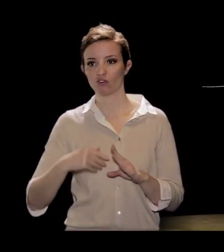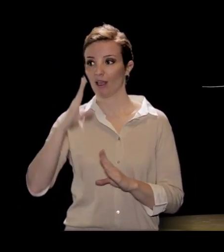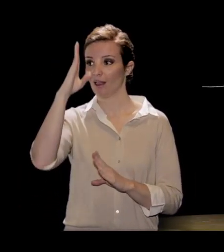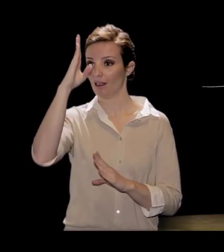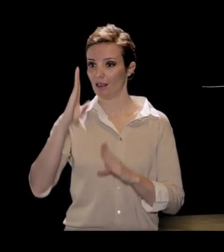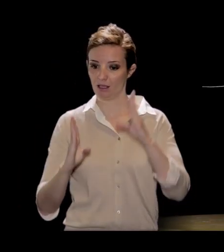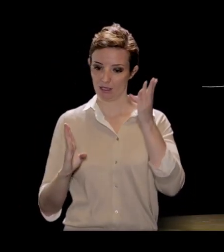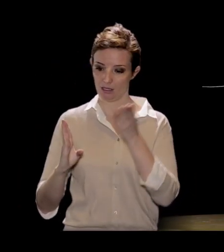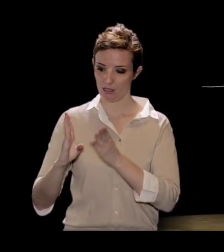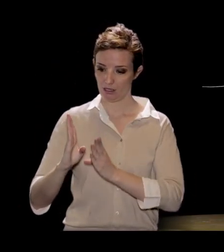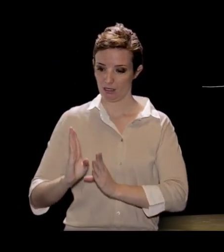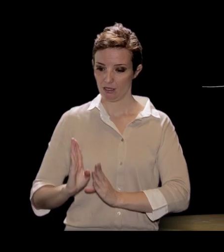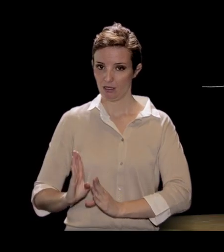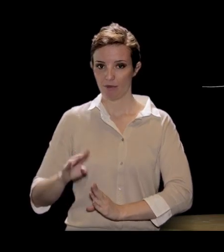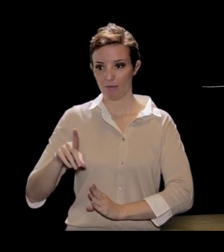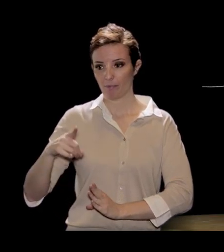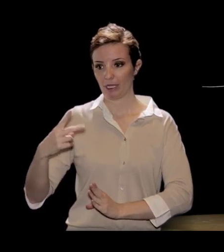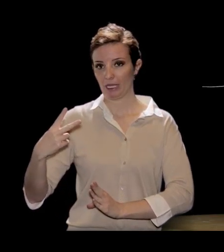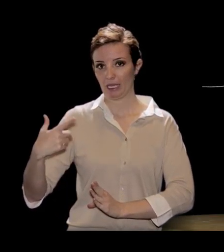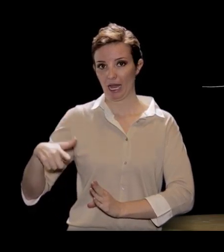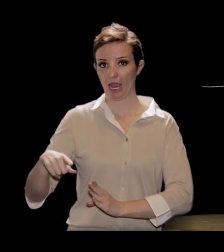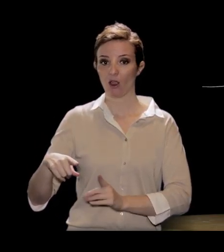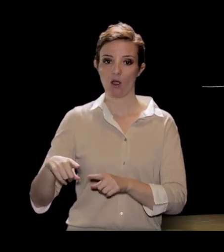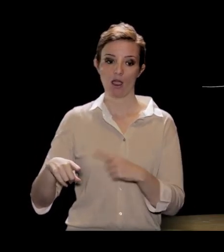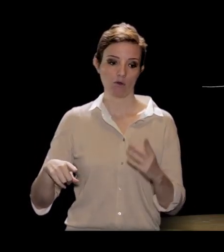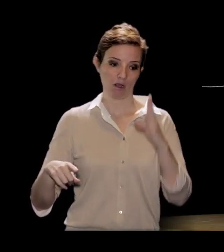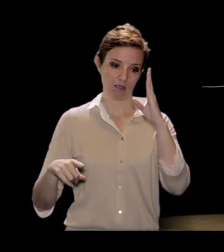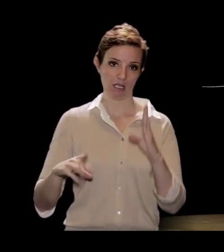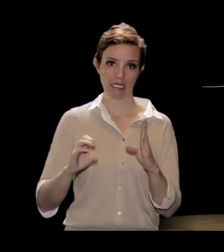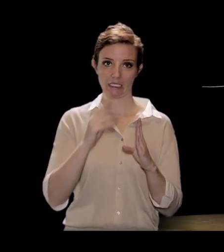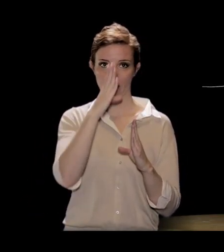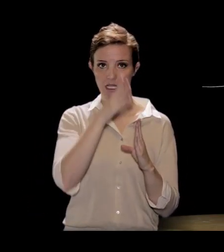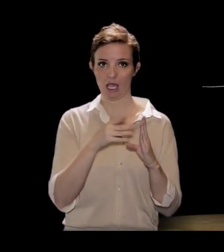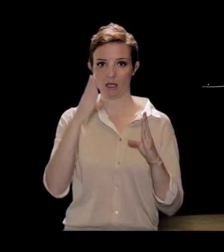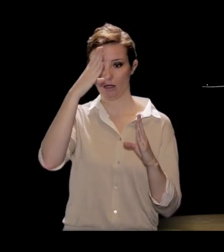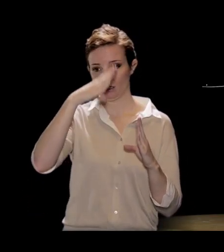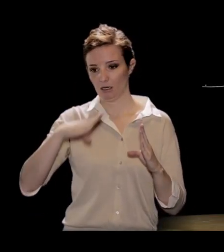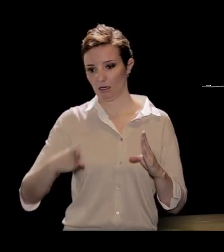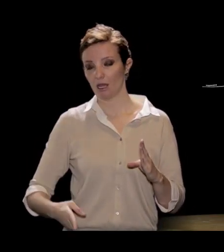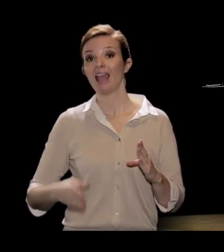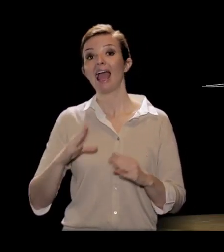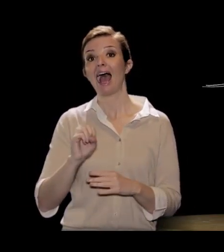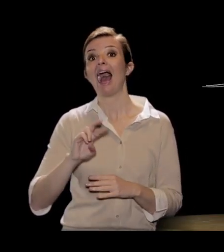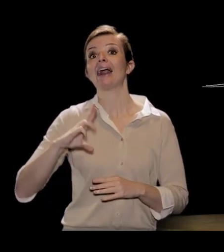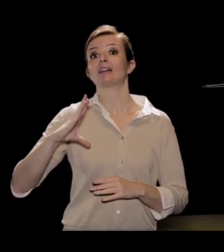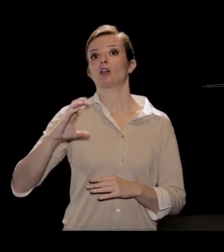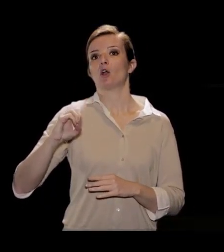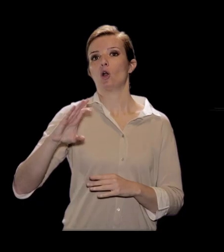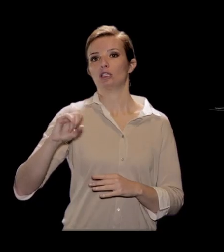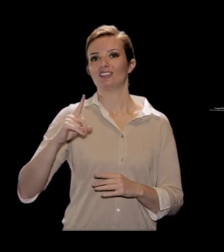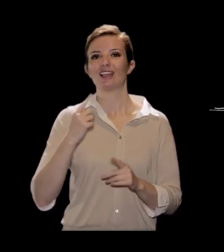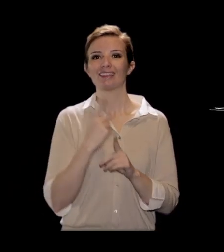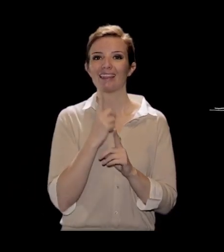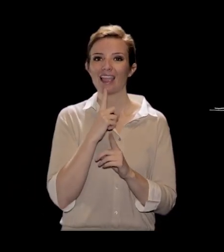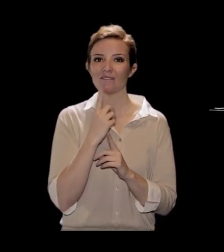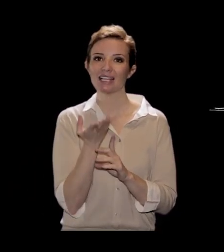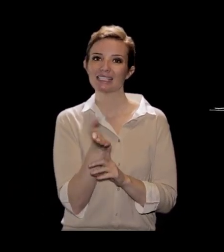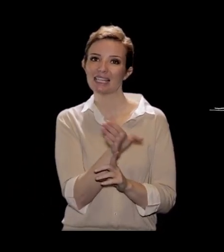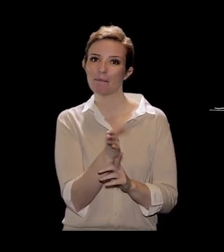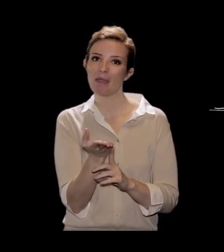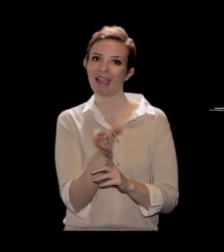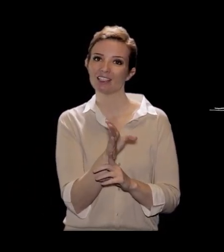corrispondenza di pi greco e un altro in corrispondenza di 0. Per quanto riguarda ovviamente l'arco cotangente, essendo simmetrico rispetto alla